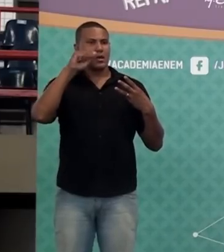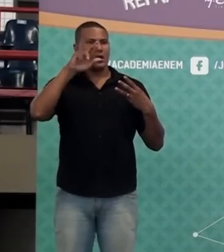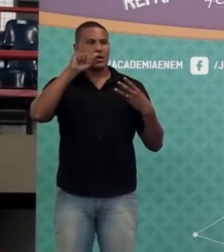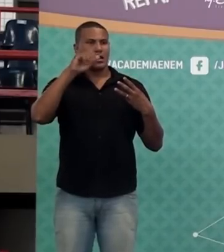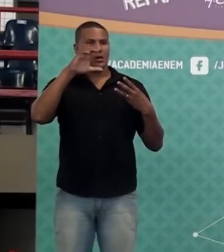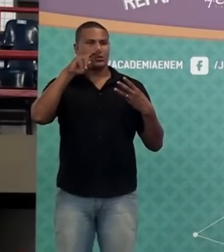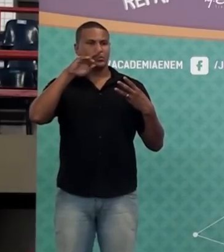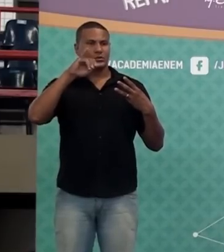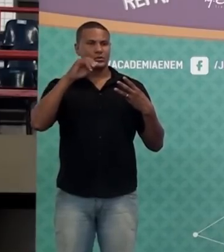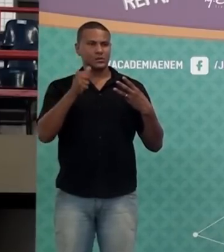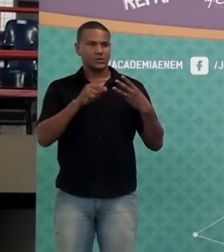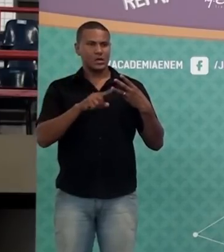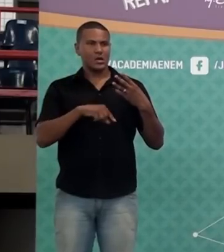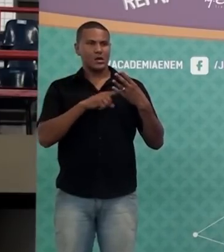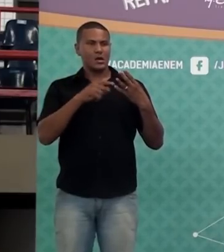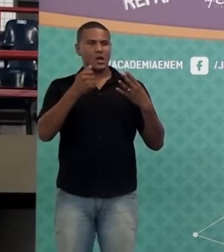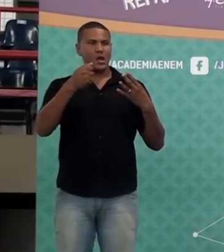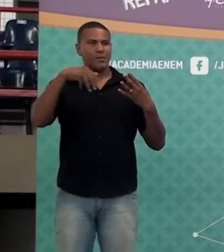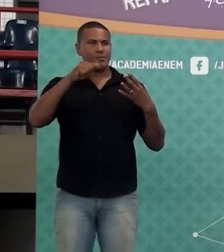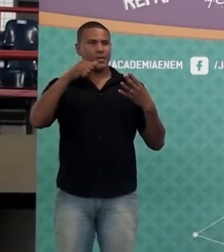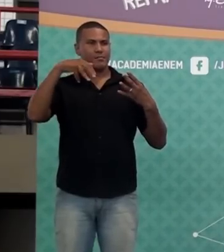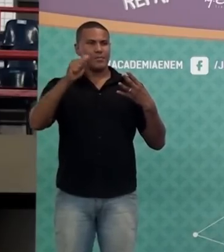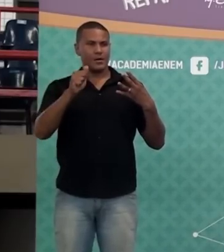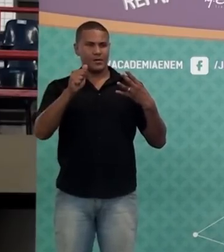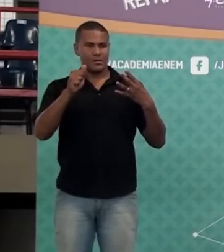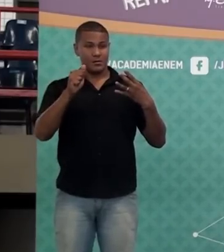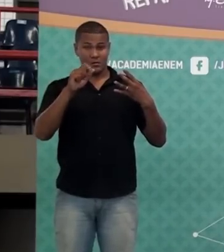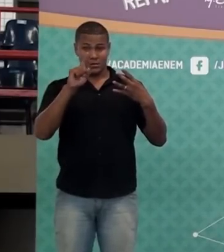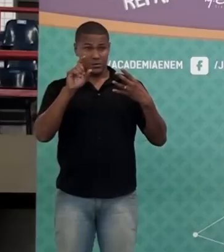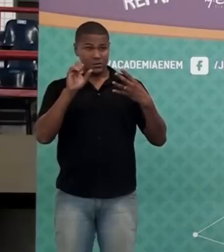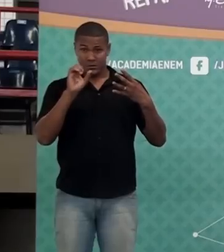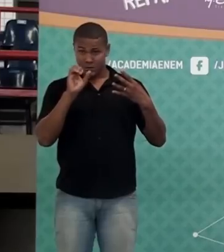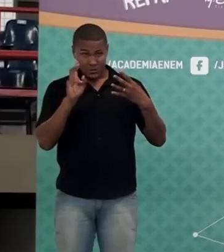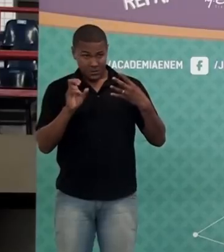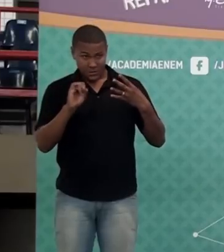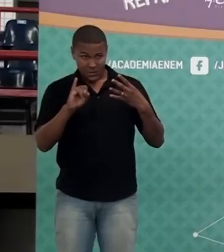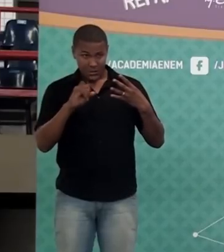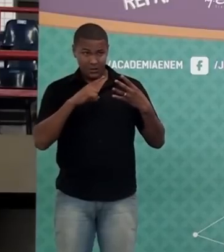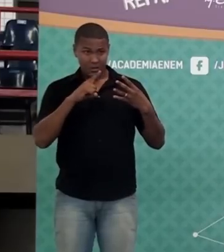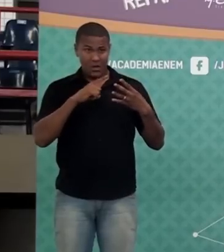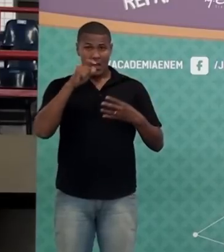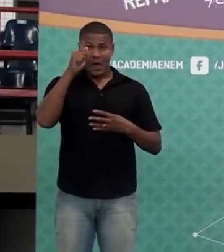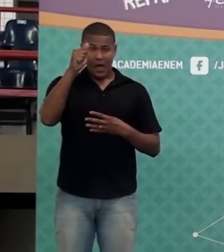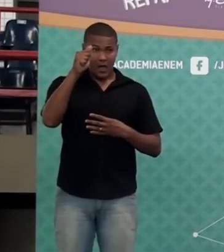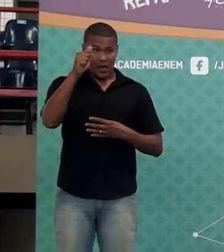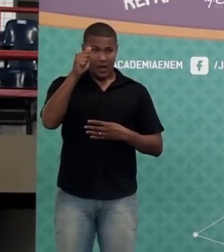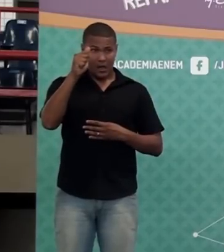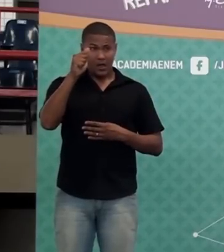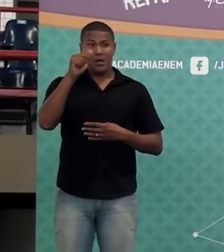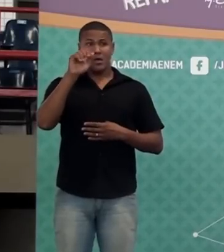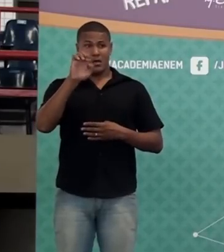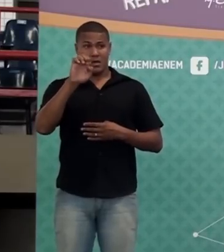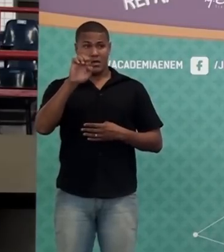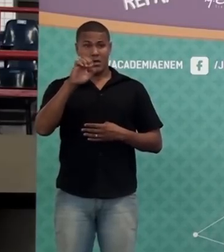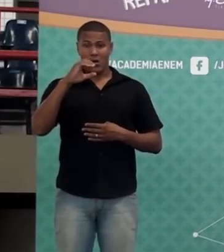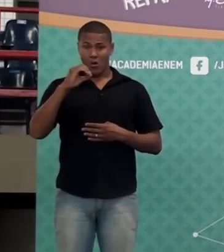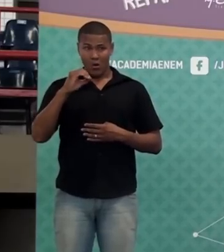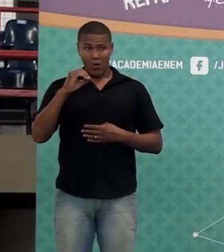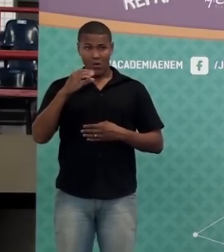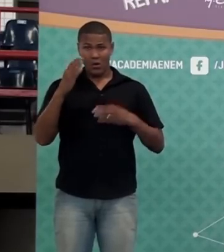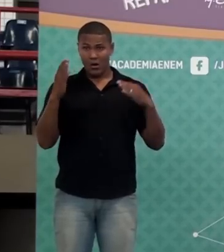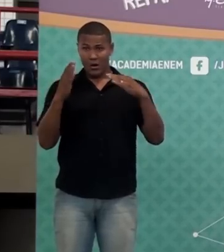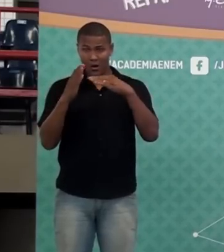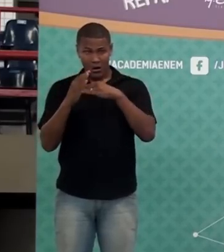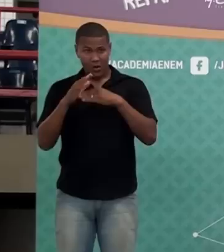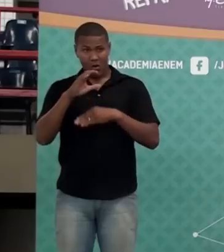gordinho. Toda palavra que termina em A, E, O, oxítona, ela é acentuada. Eu dei